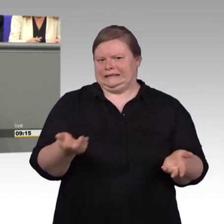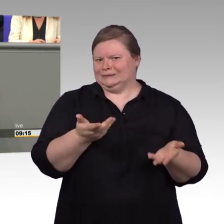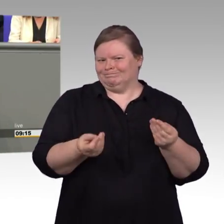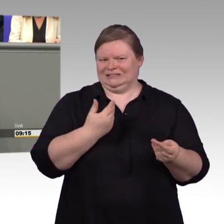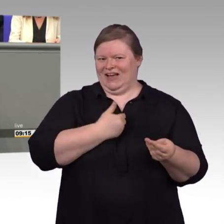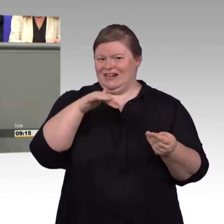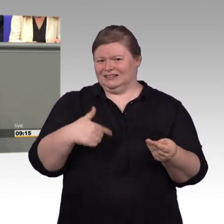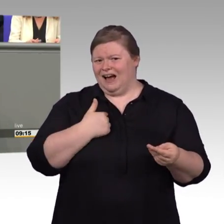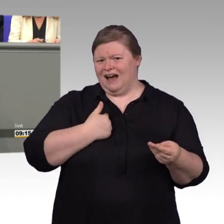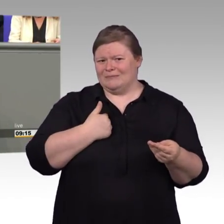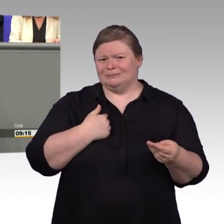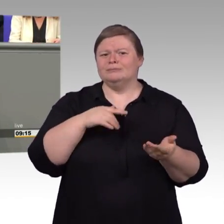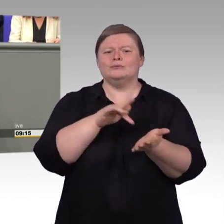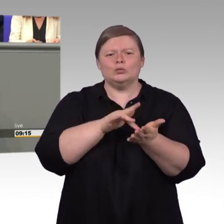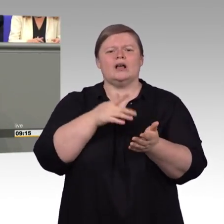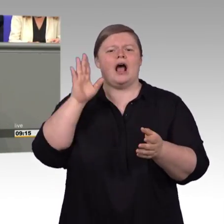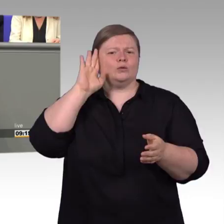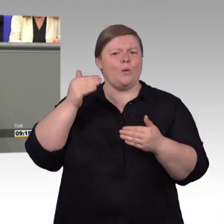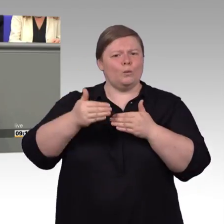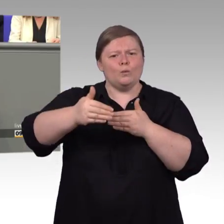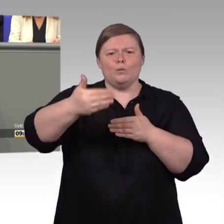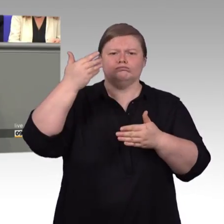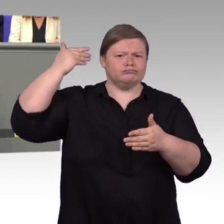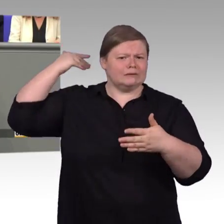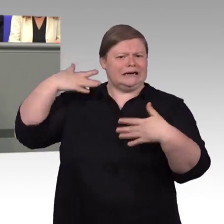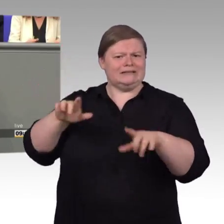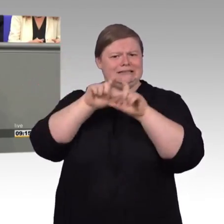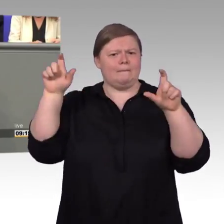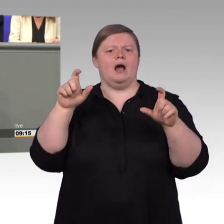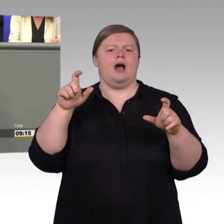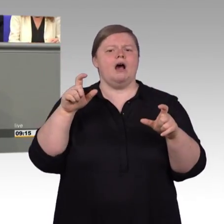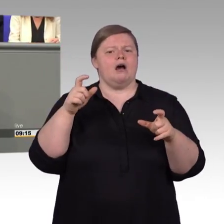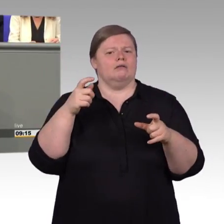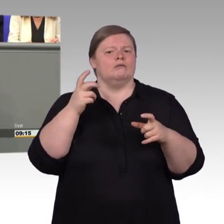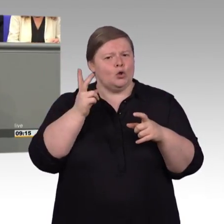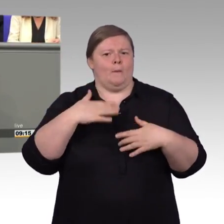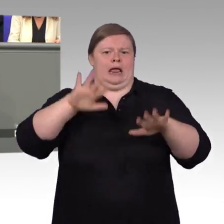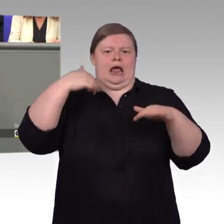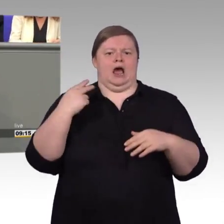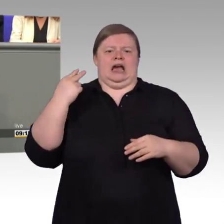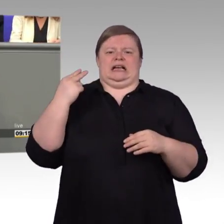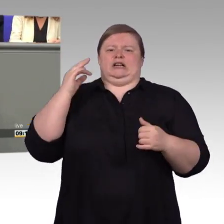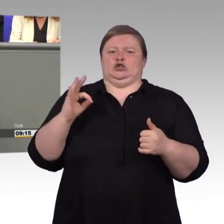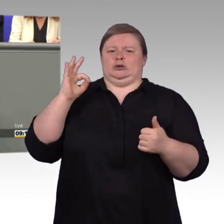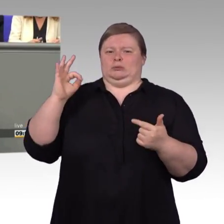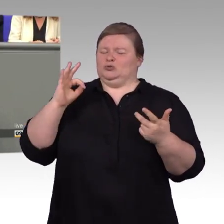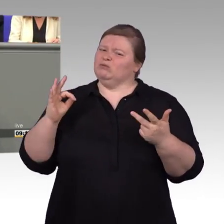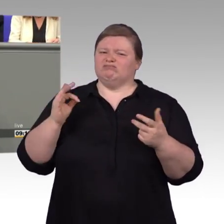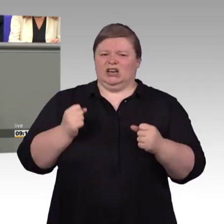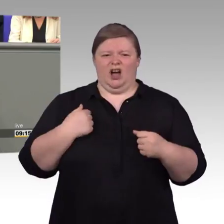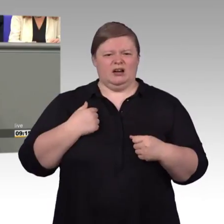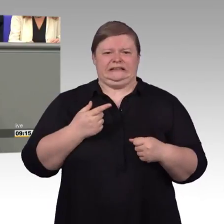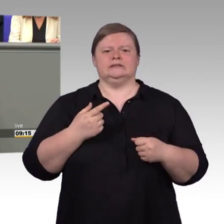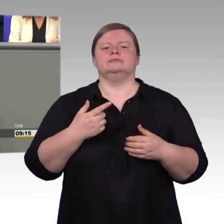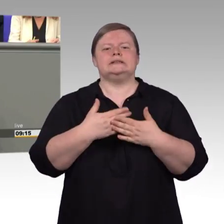immerhin 8 von 9 Sachverständigen über diesen Entwurf kritisch bis sehr kritisch geäußert. Hinzu kommt,